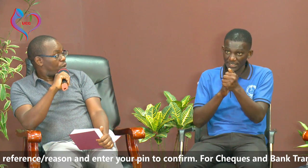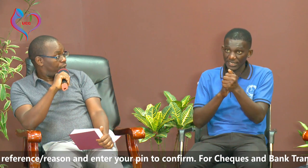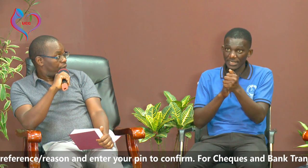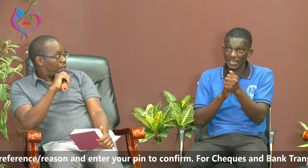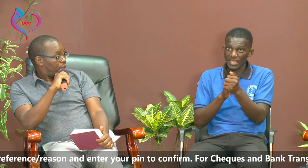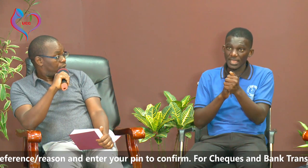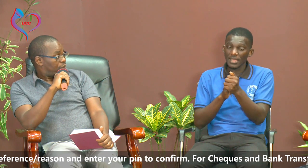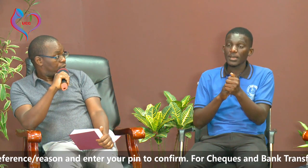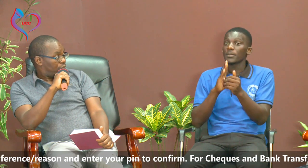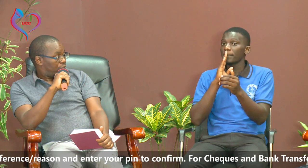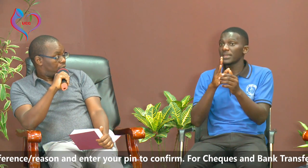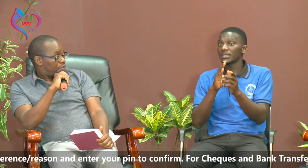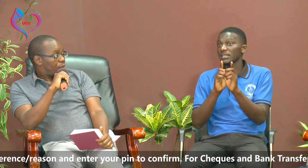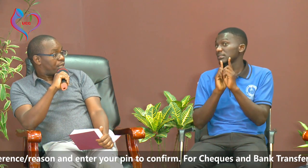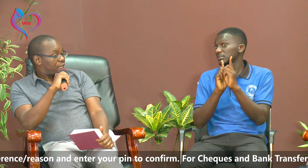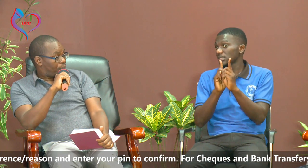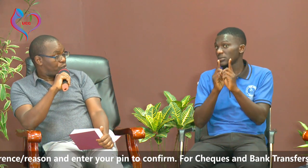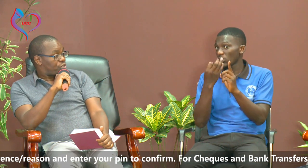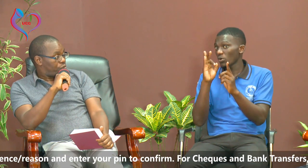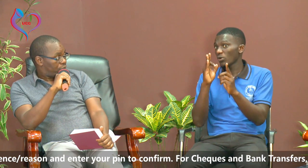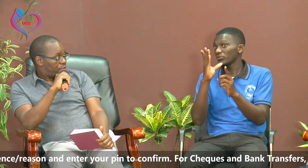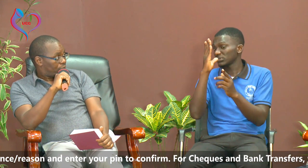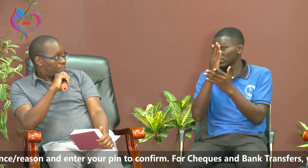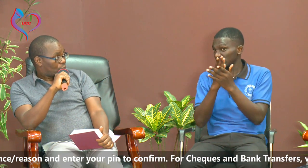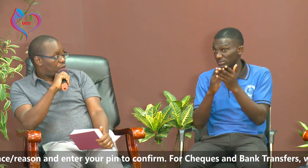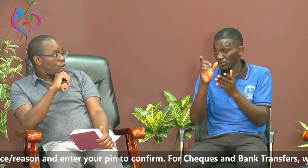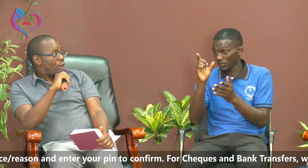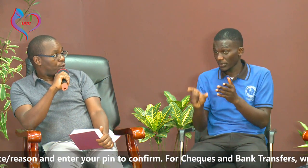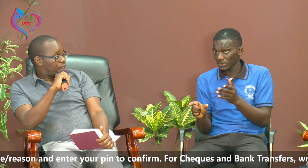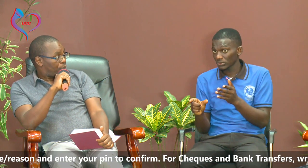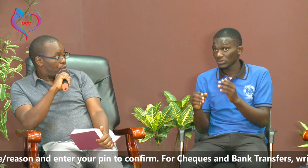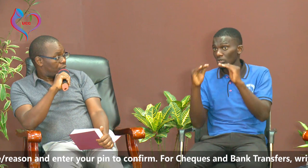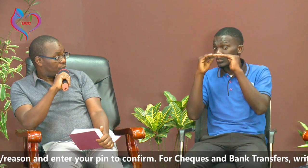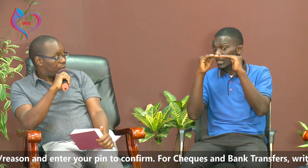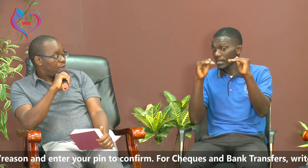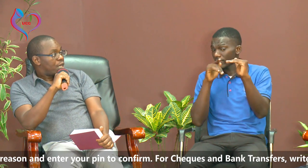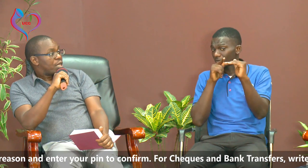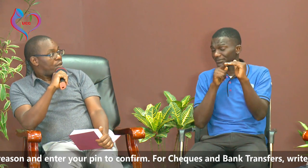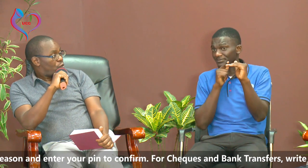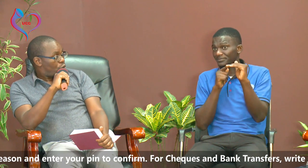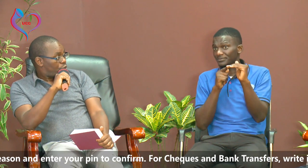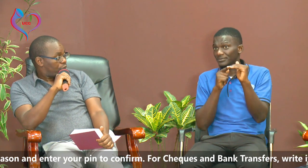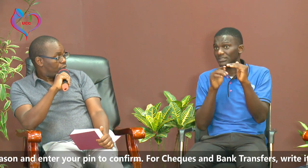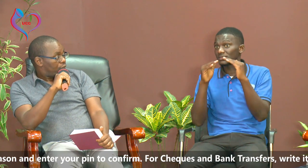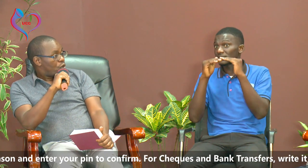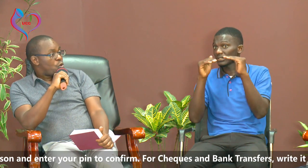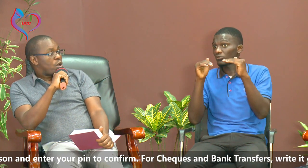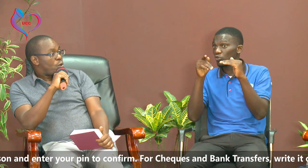someone someone disciples you kulevo kwa ku disciple ningira yelevo kwa okulira